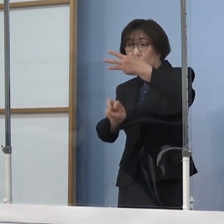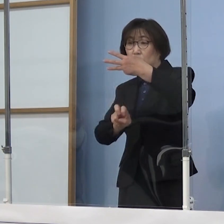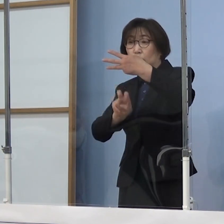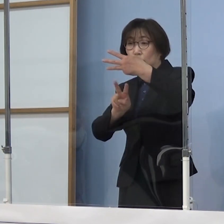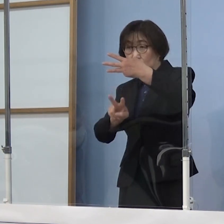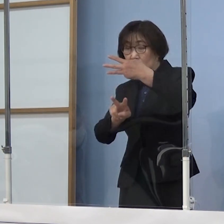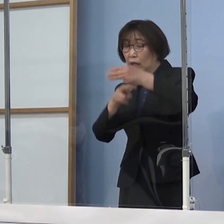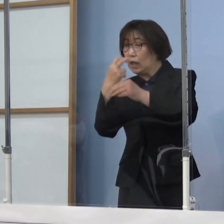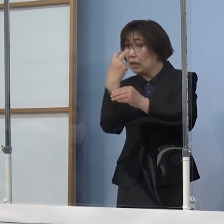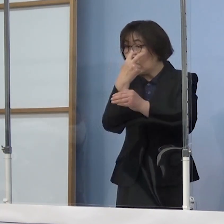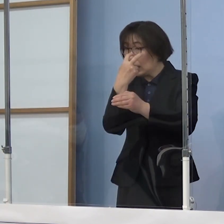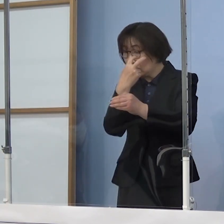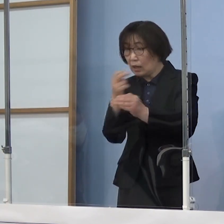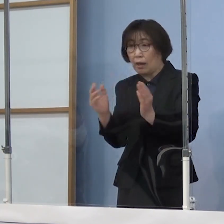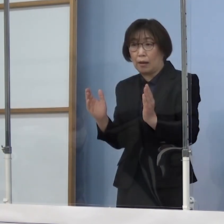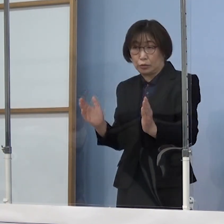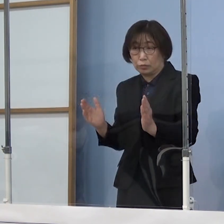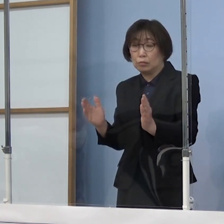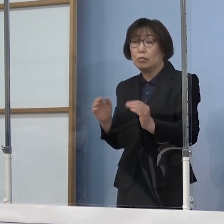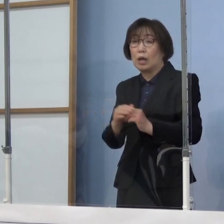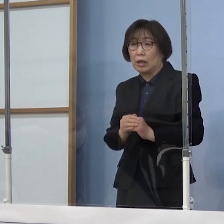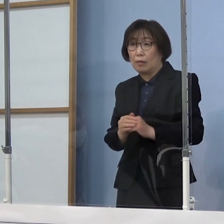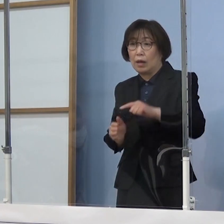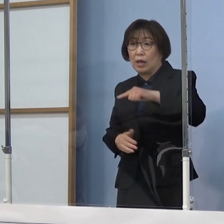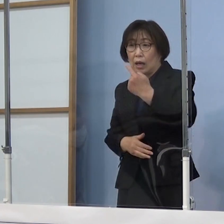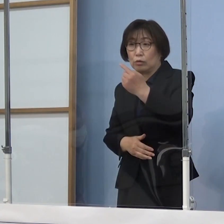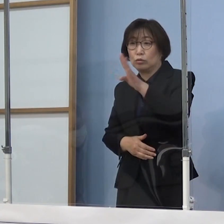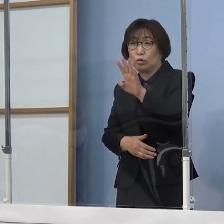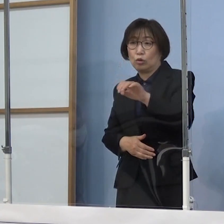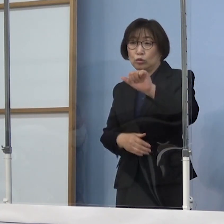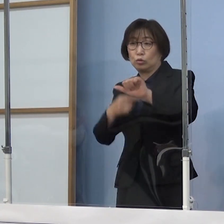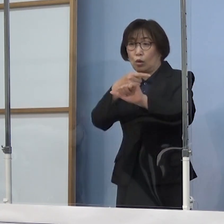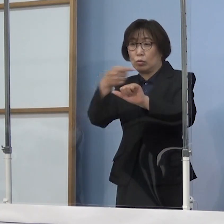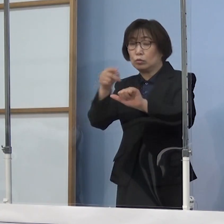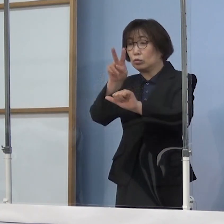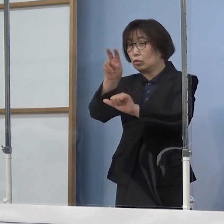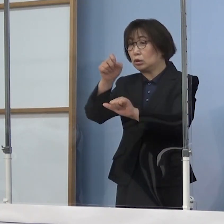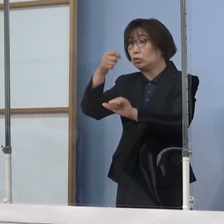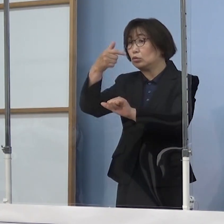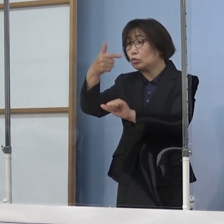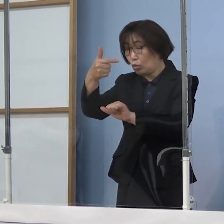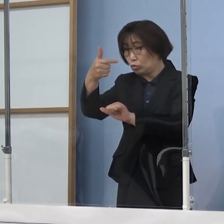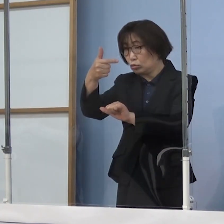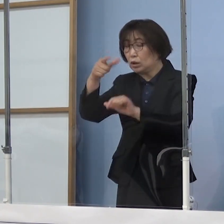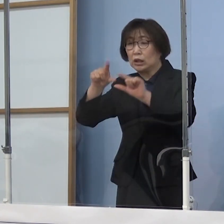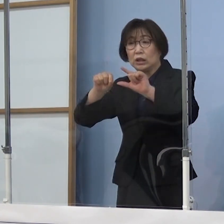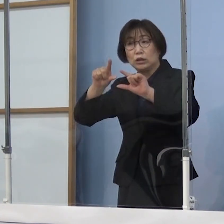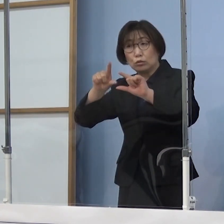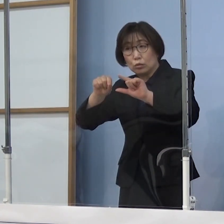検査分まででは、145分の26、率にして